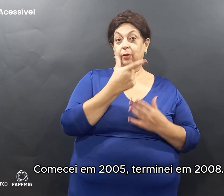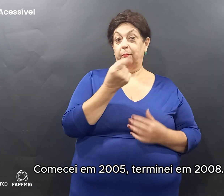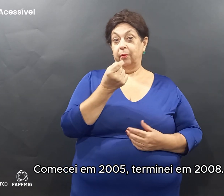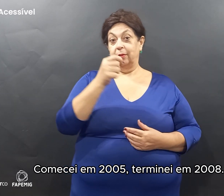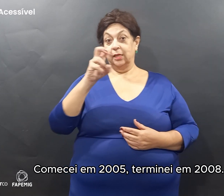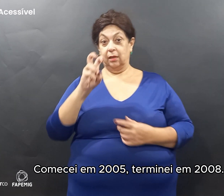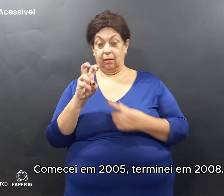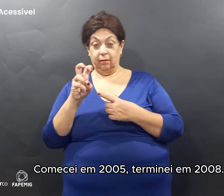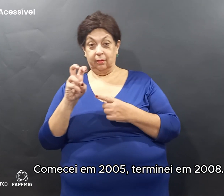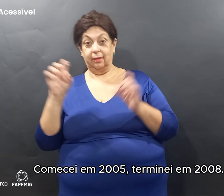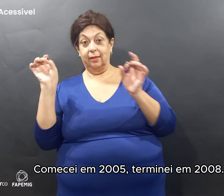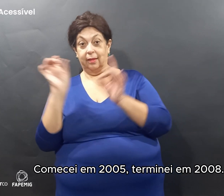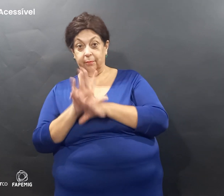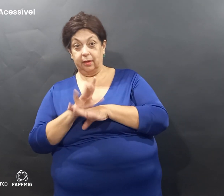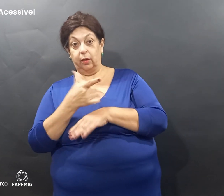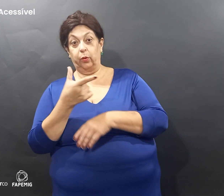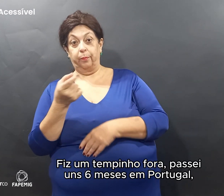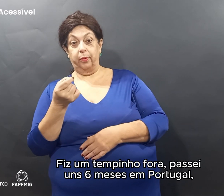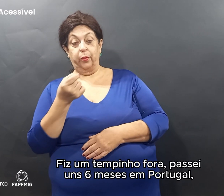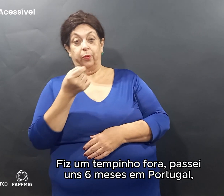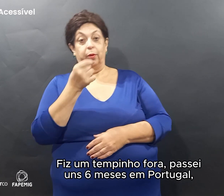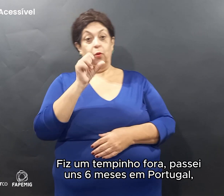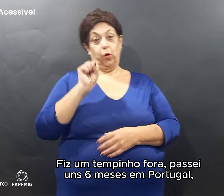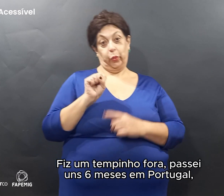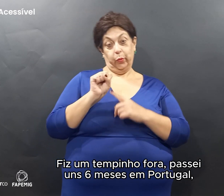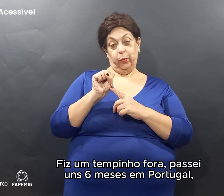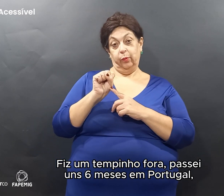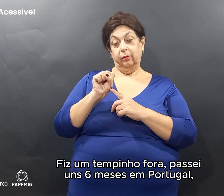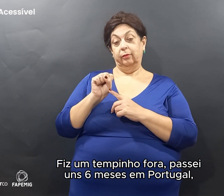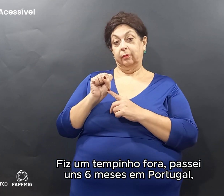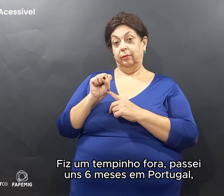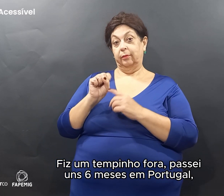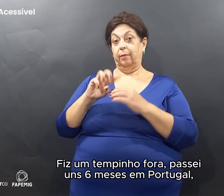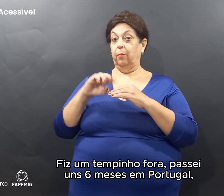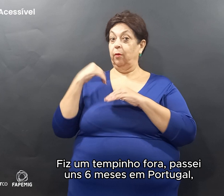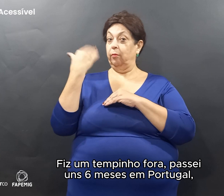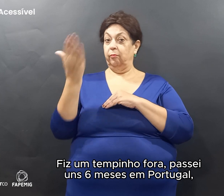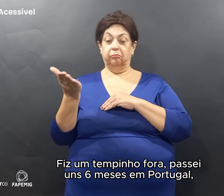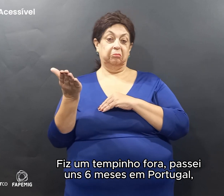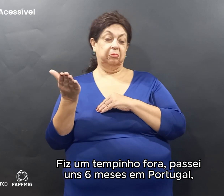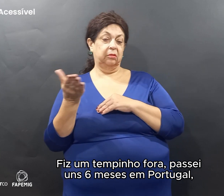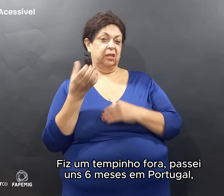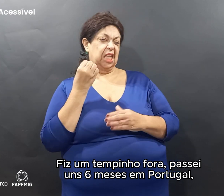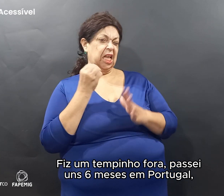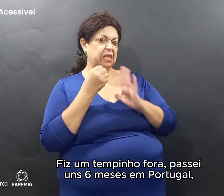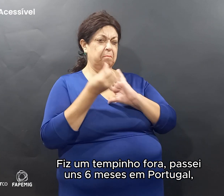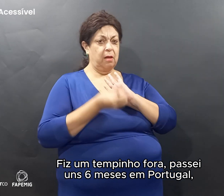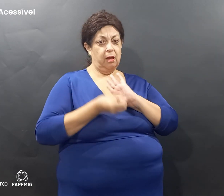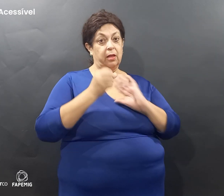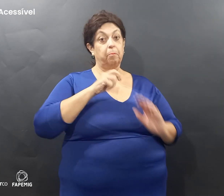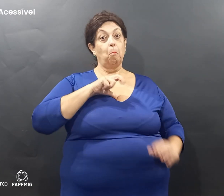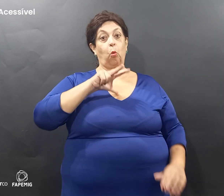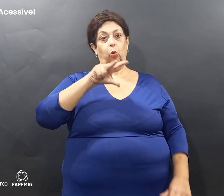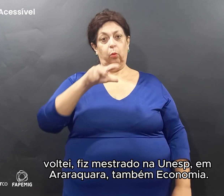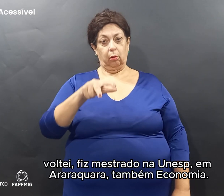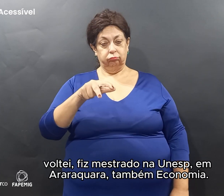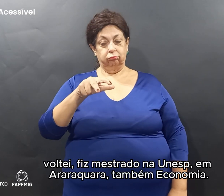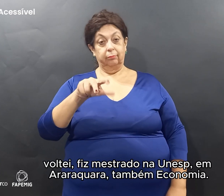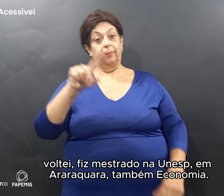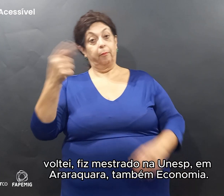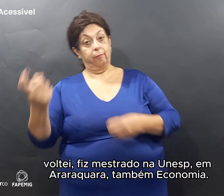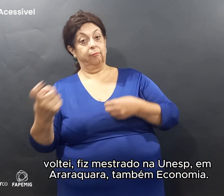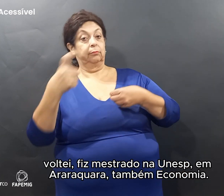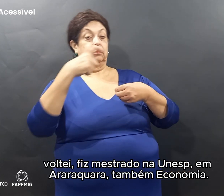2005, terminei em 2008, fiz um tempinho fora, passei uns 6 meses em Portugal,